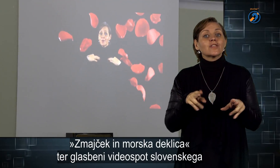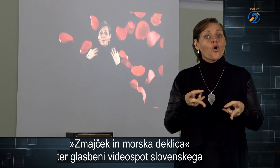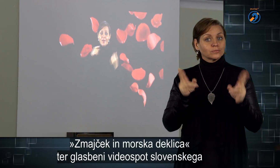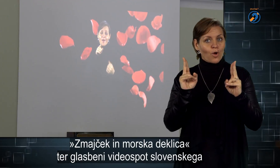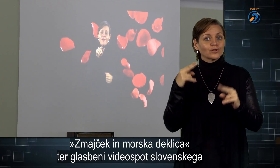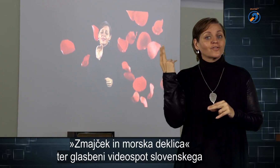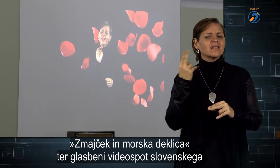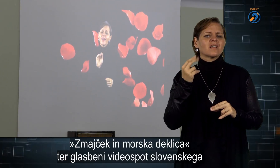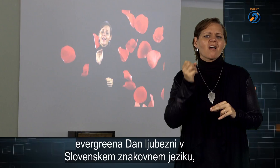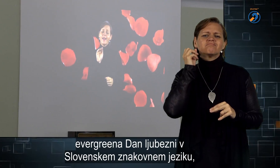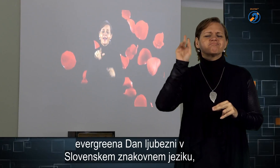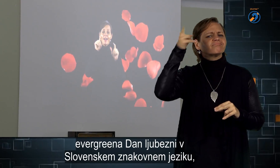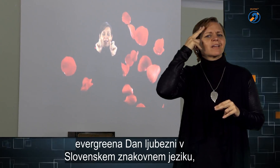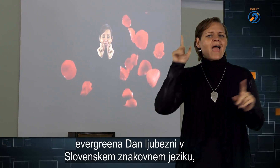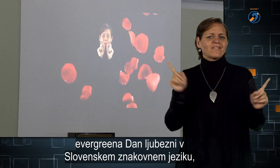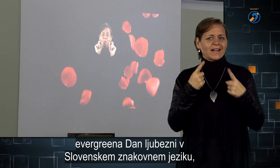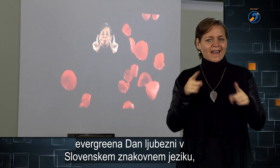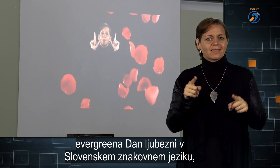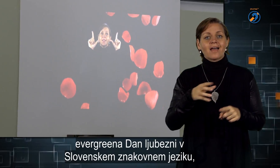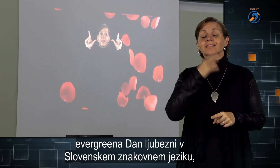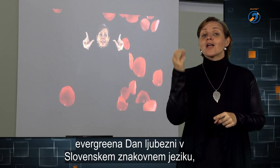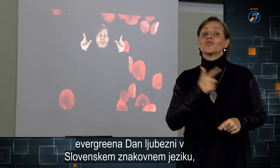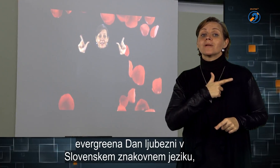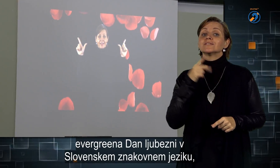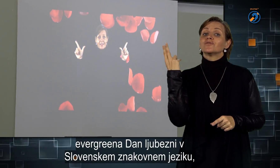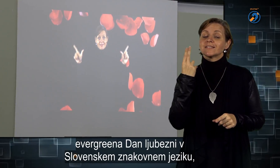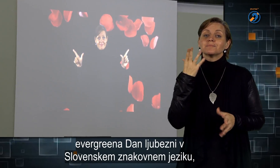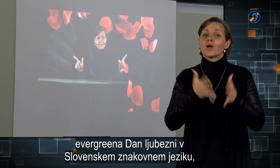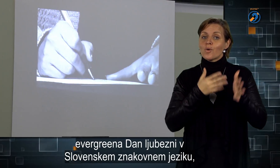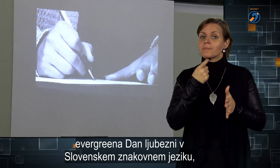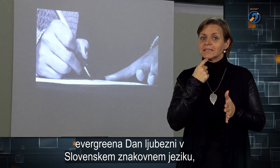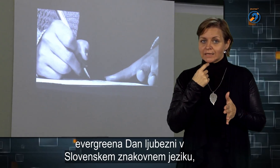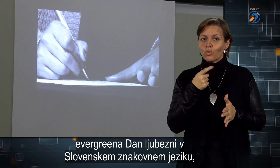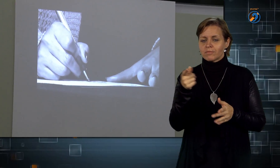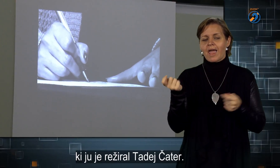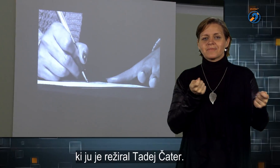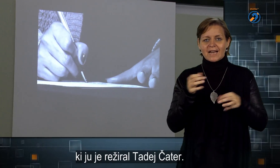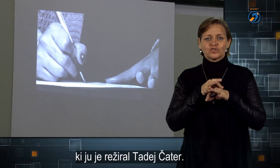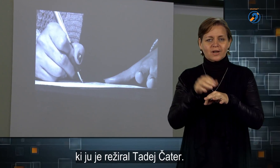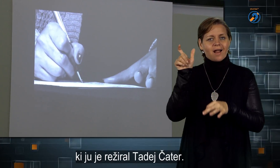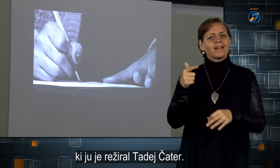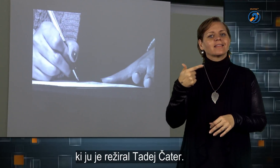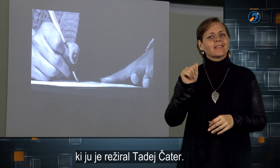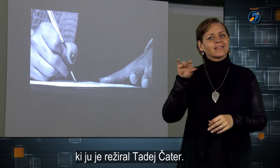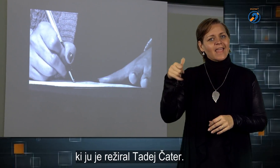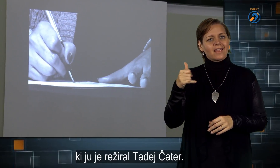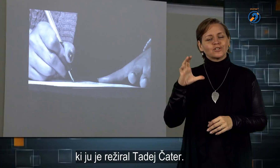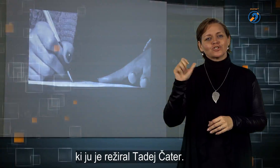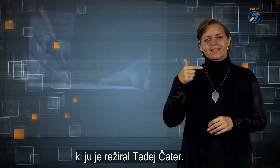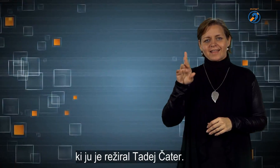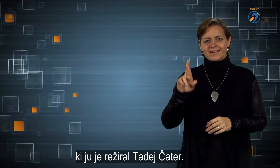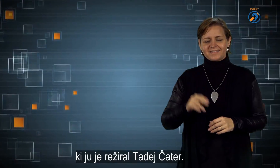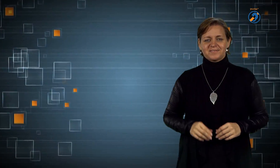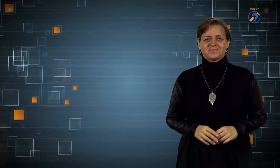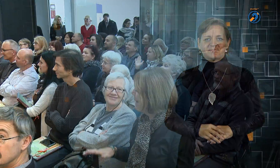glasbeni videospot slovenskega evergreena Dan ljubezni v slovenskem znakovnem jeziku, ki jo je režiral